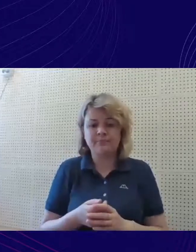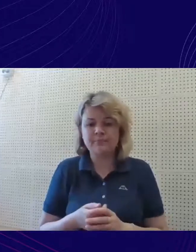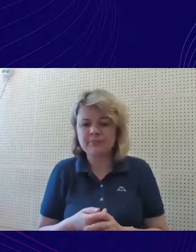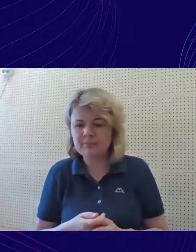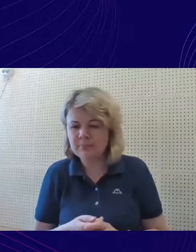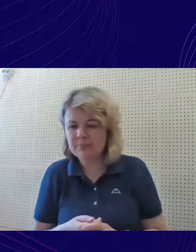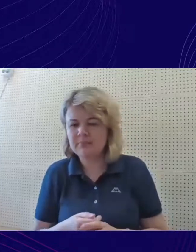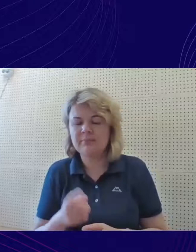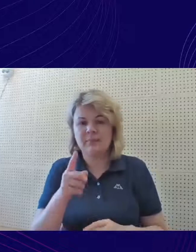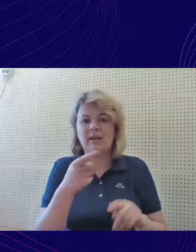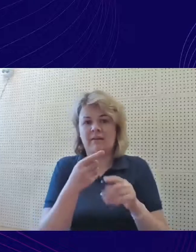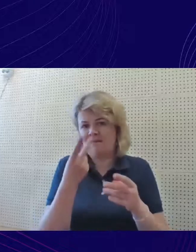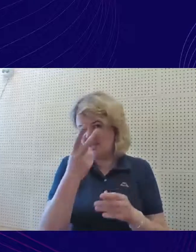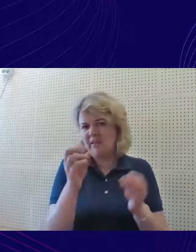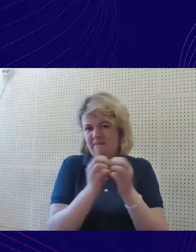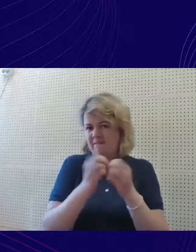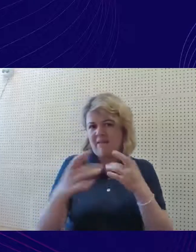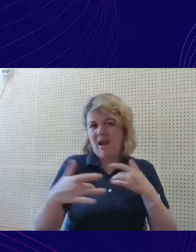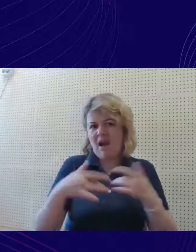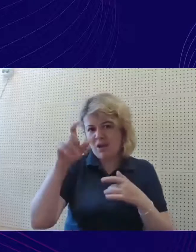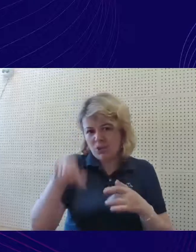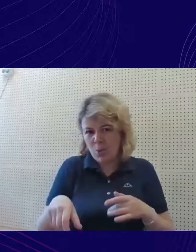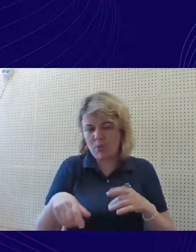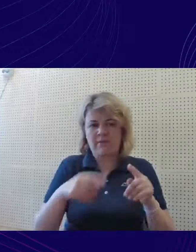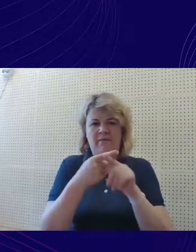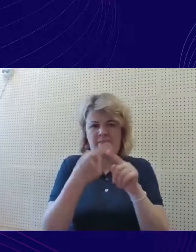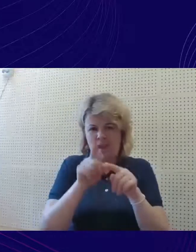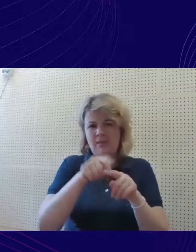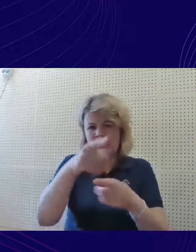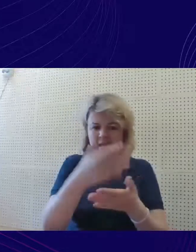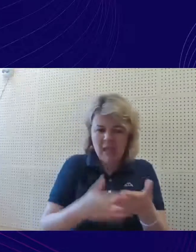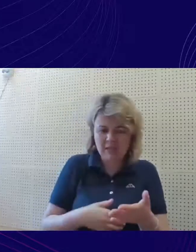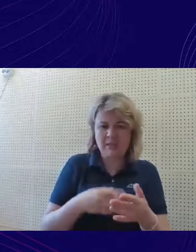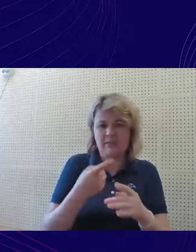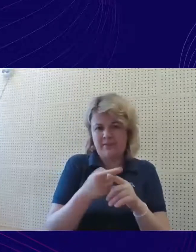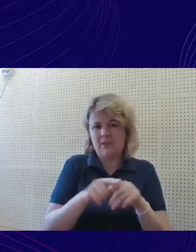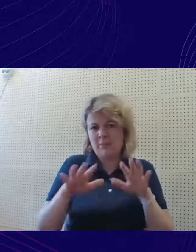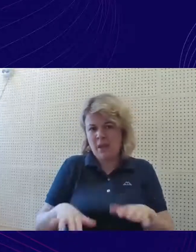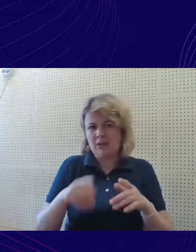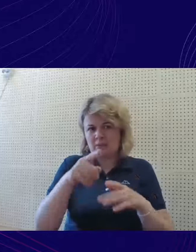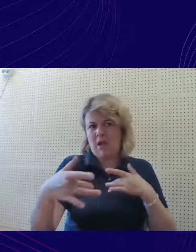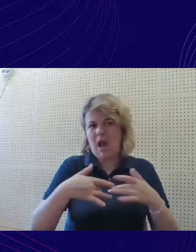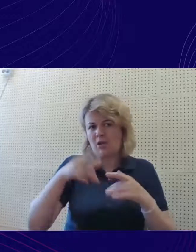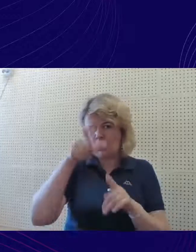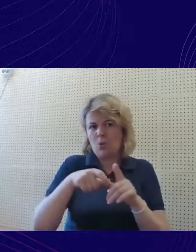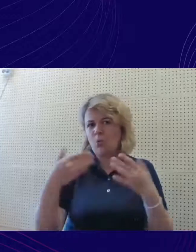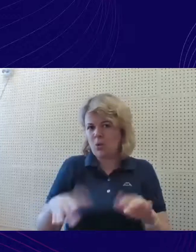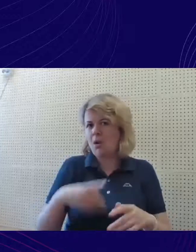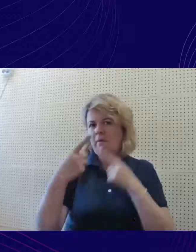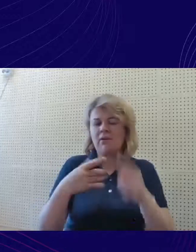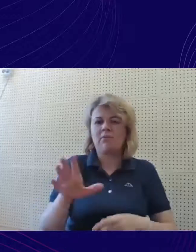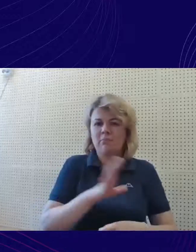понимаешь, вроде этот актер этот текст в этом месте уже где-то произносил. И ситуация какая-то очень